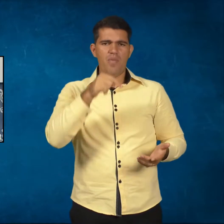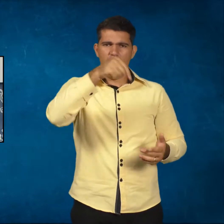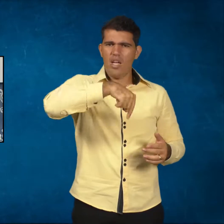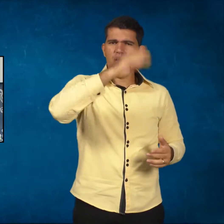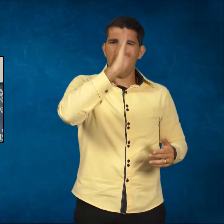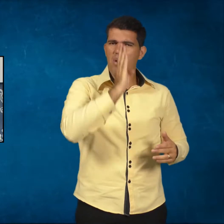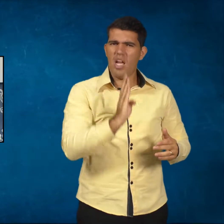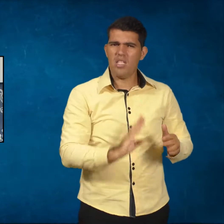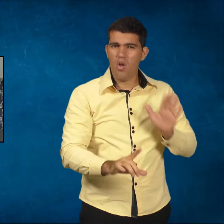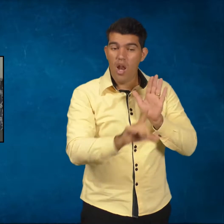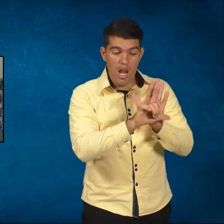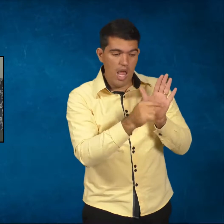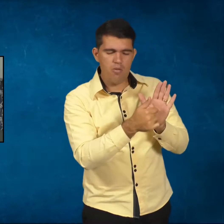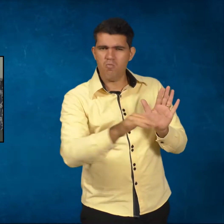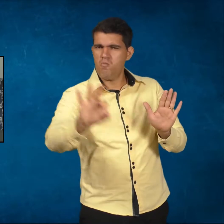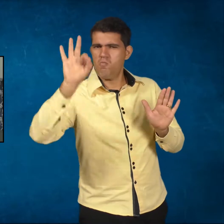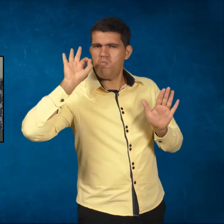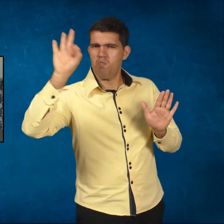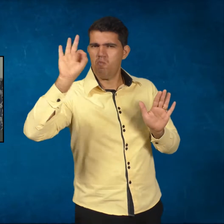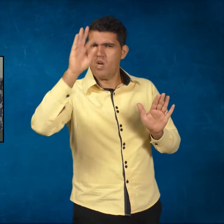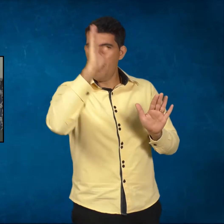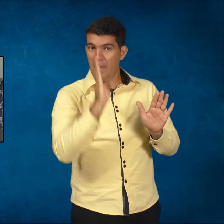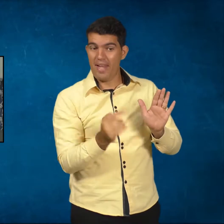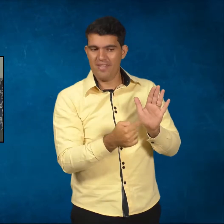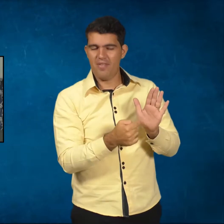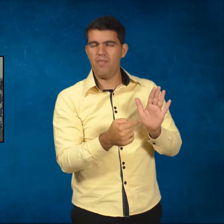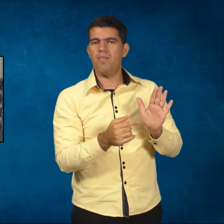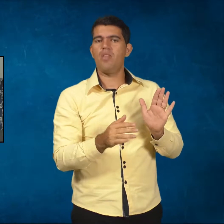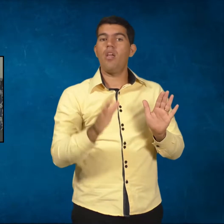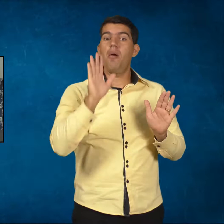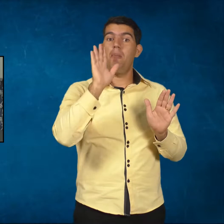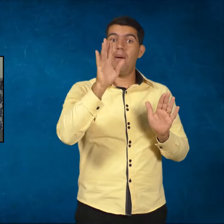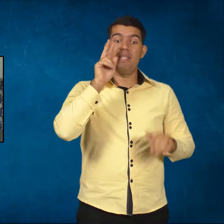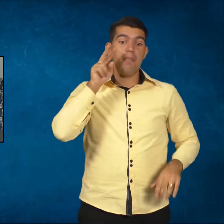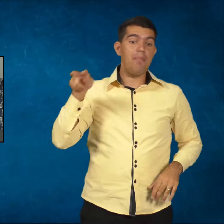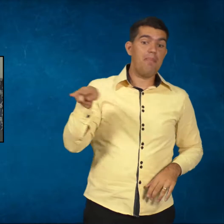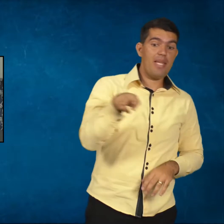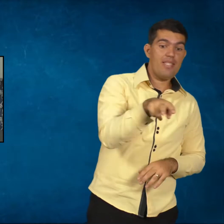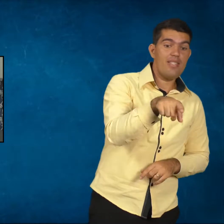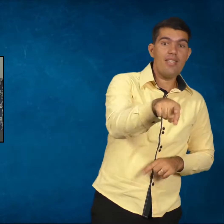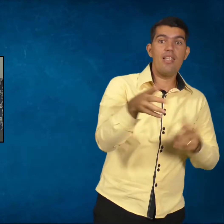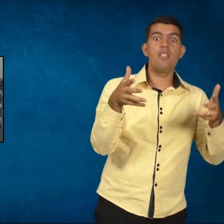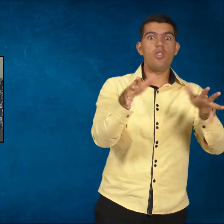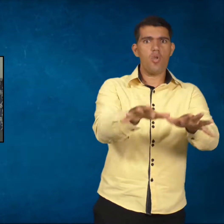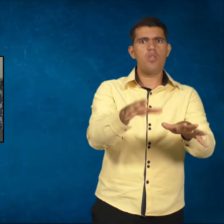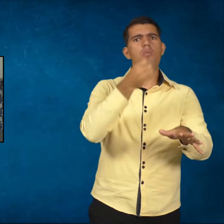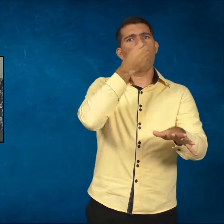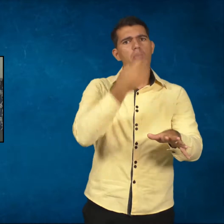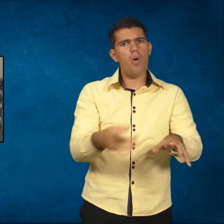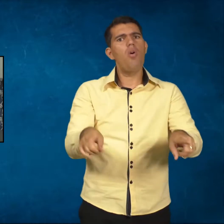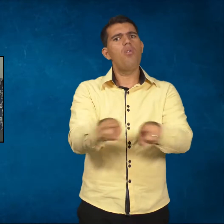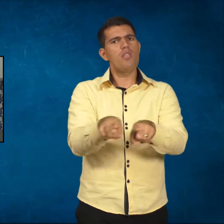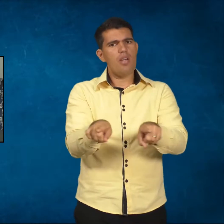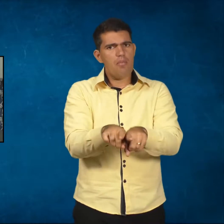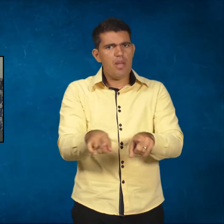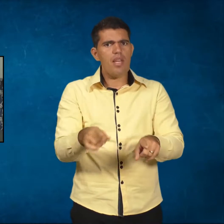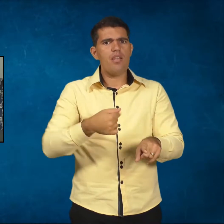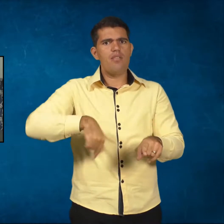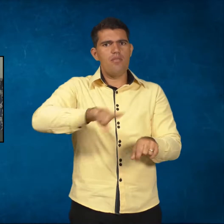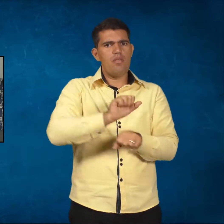Brasil é ponta. Em termos da perspectiva de inclusão, o Brasil também porque a gente vem